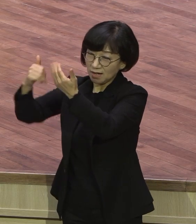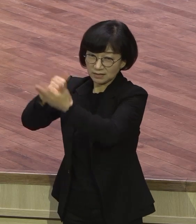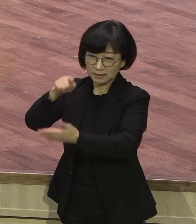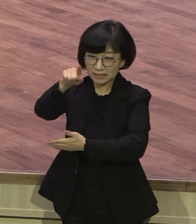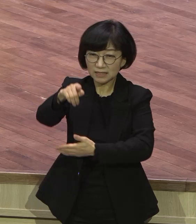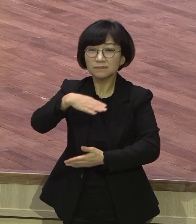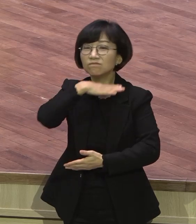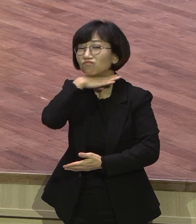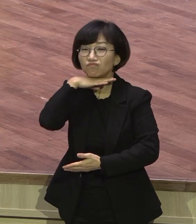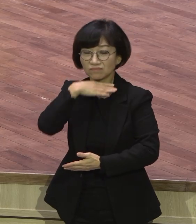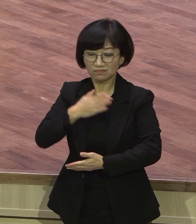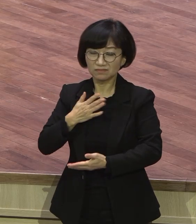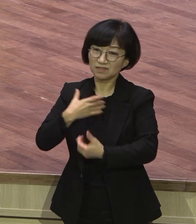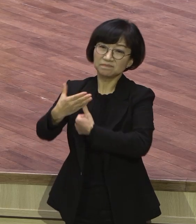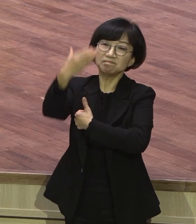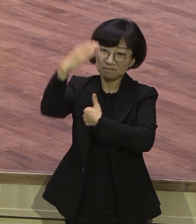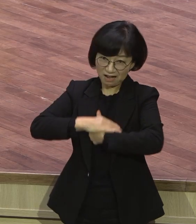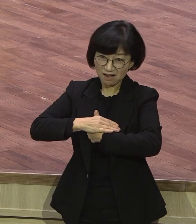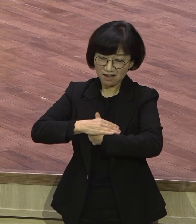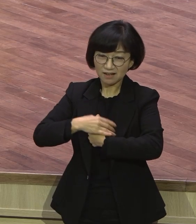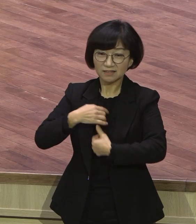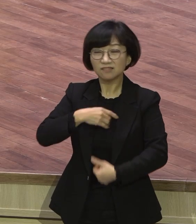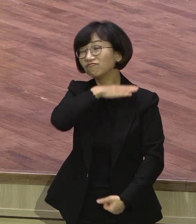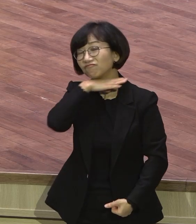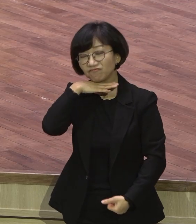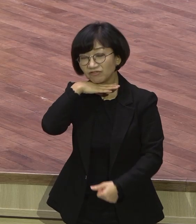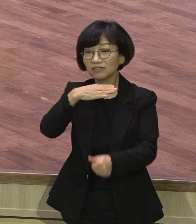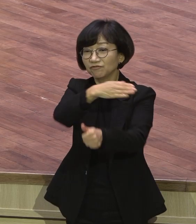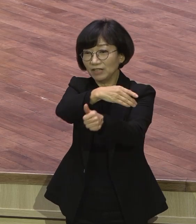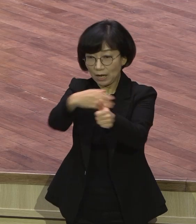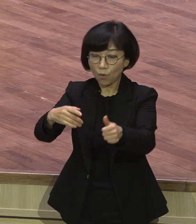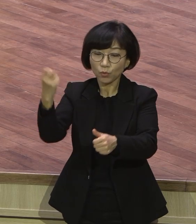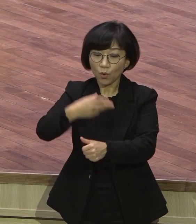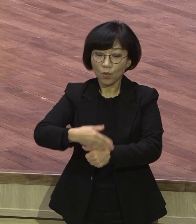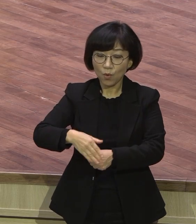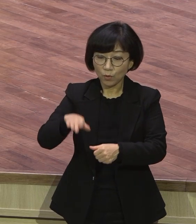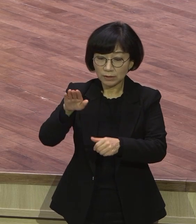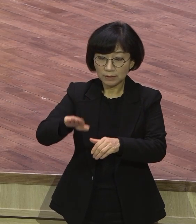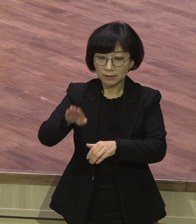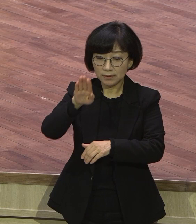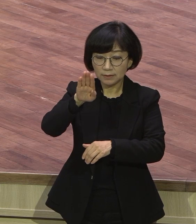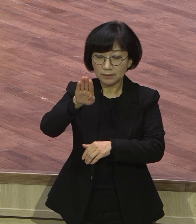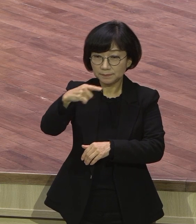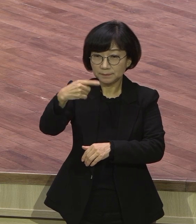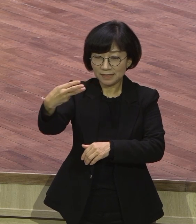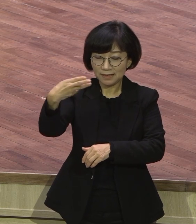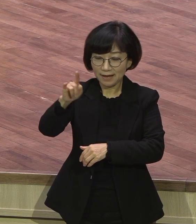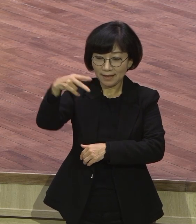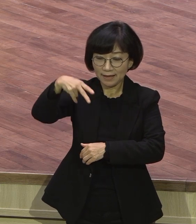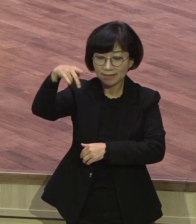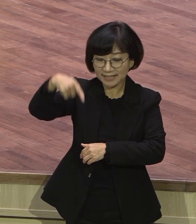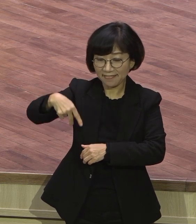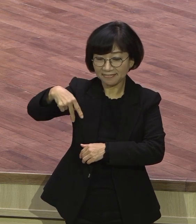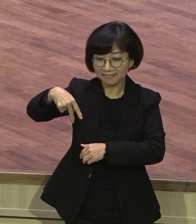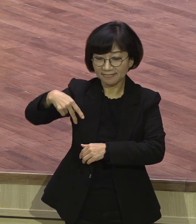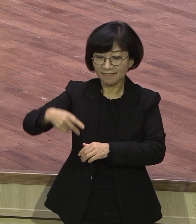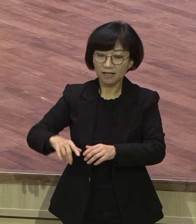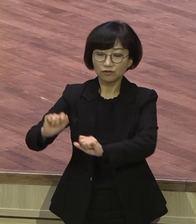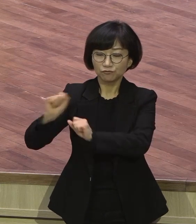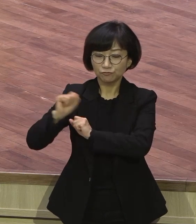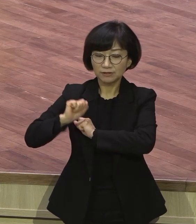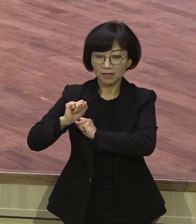내가 너를 쳐서 너 목을 베고 불에서 군대의 시체를 오늘 공중의 세와 땅에 덜짐승에 주어 온